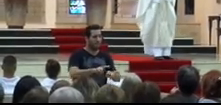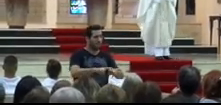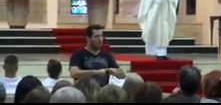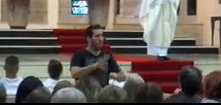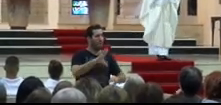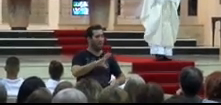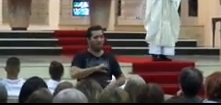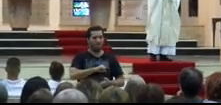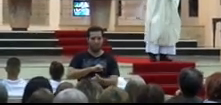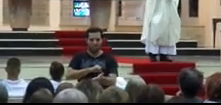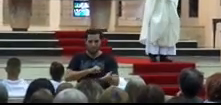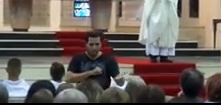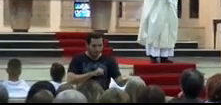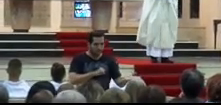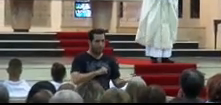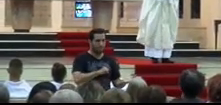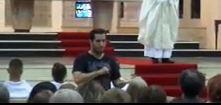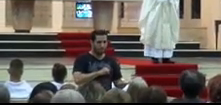nos ama,